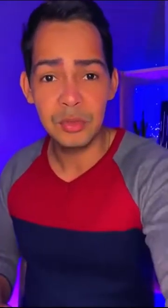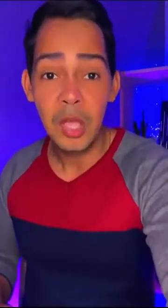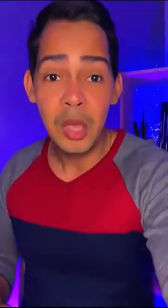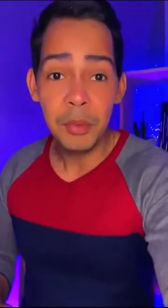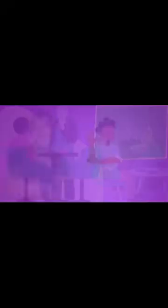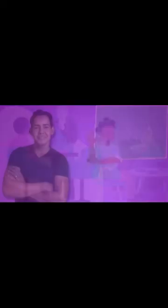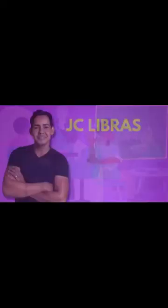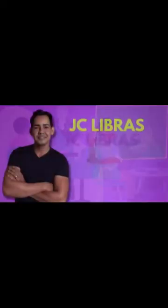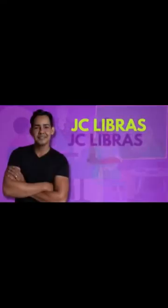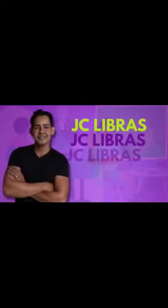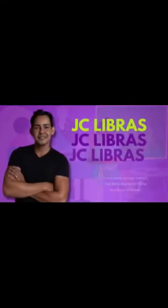surdo?